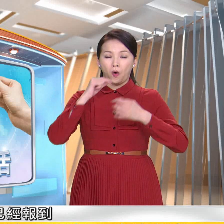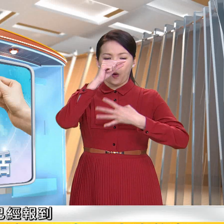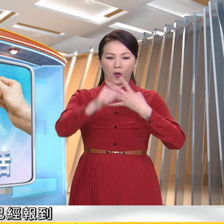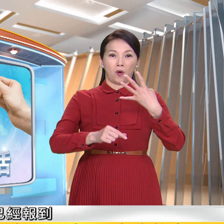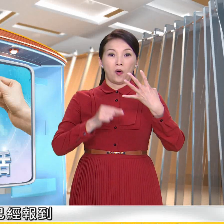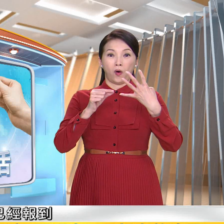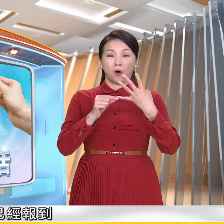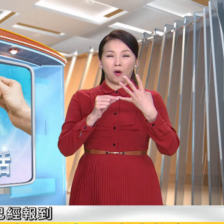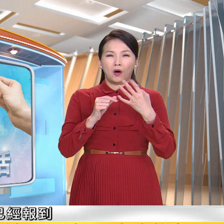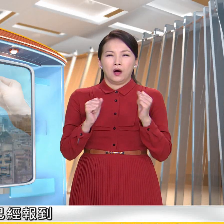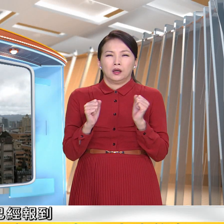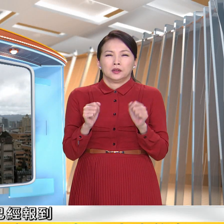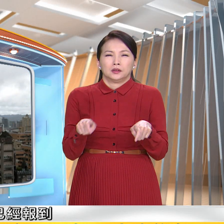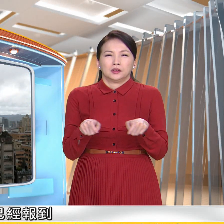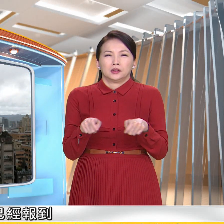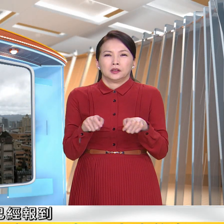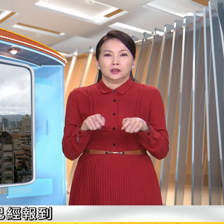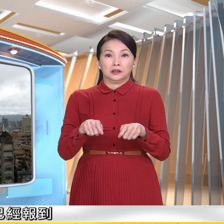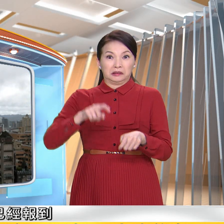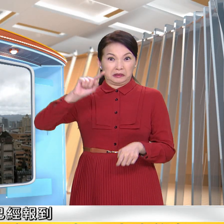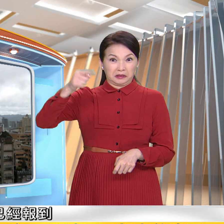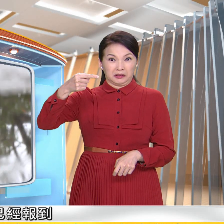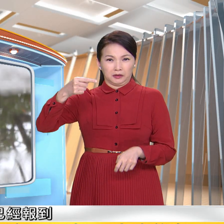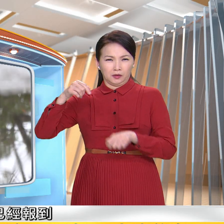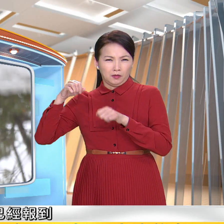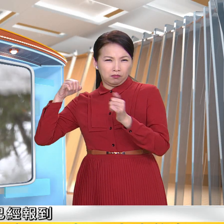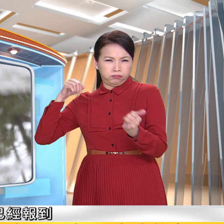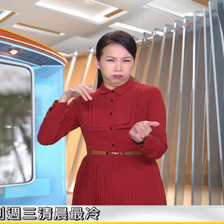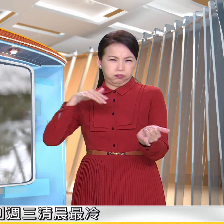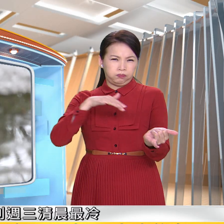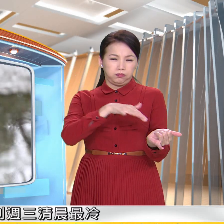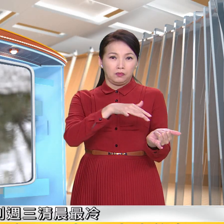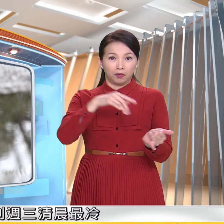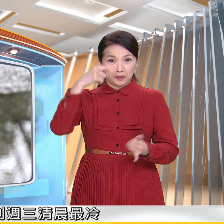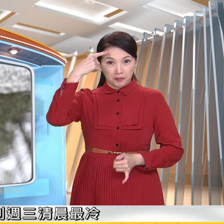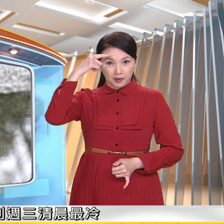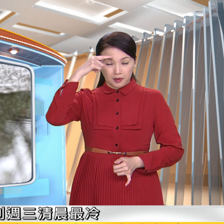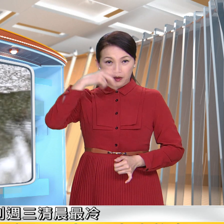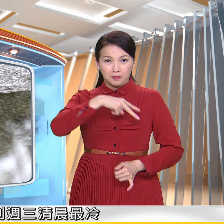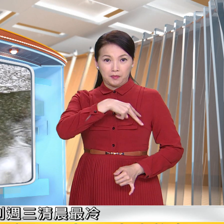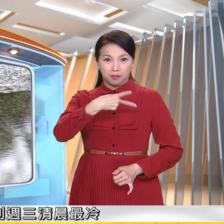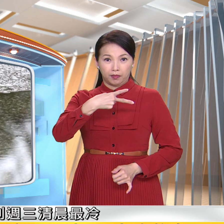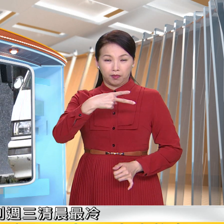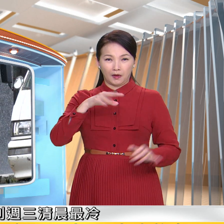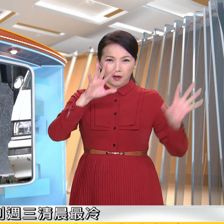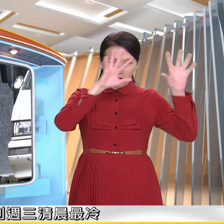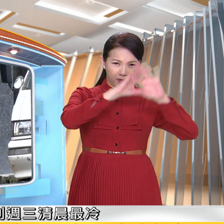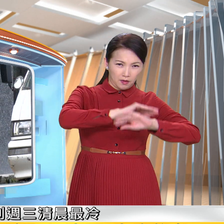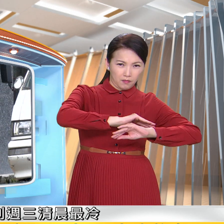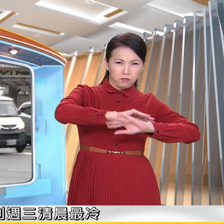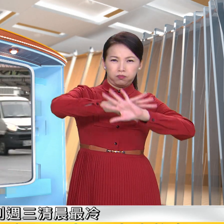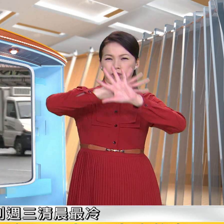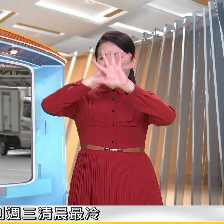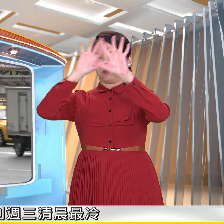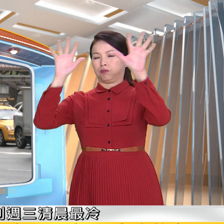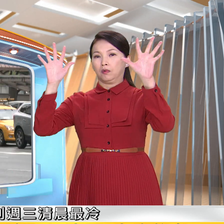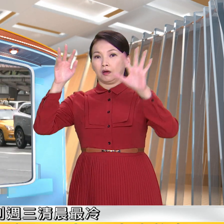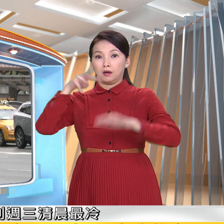入冬最强寒流已经报道，明天周二入夜到周三清晨最冷。另